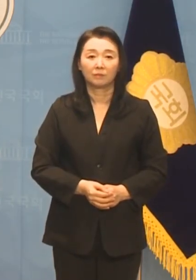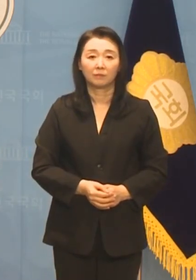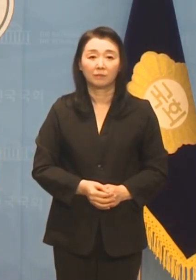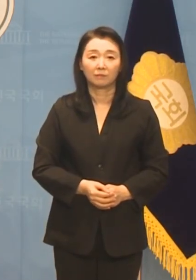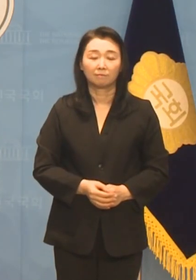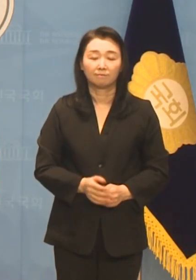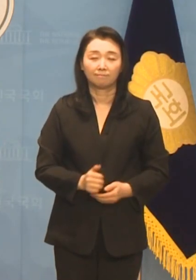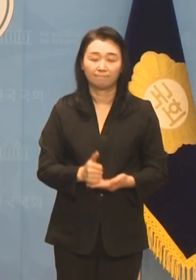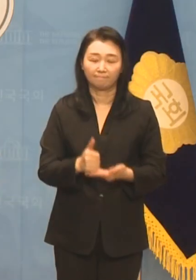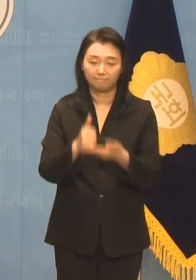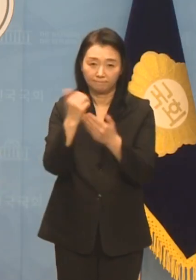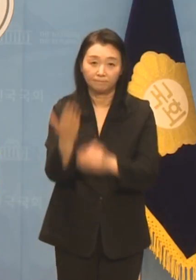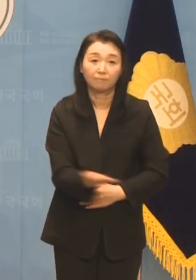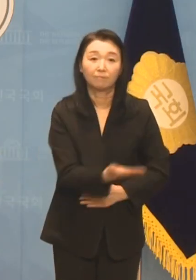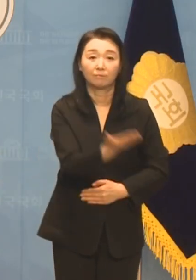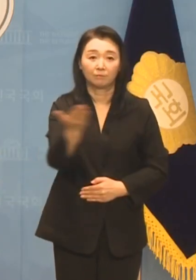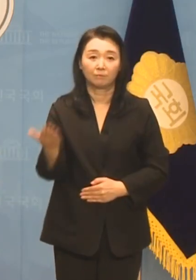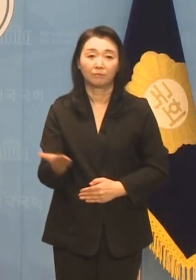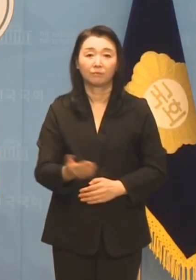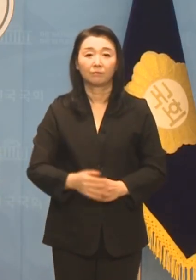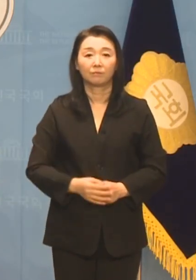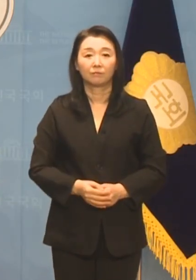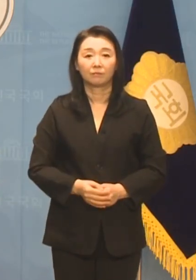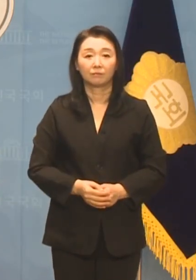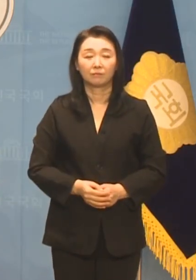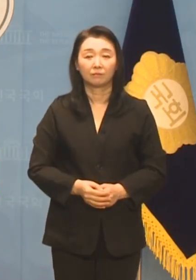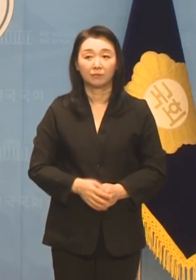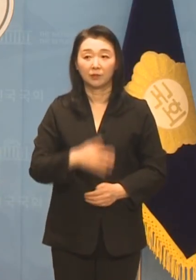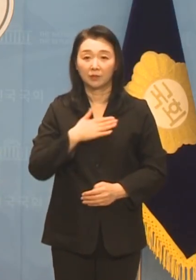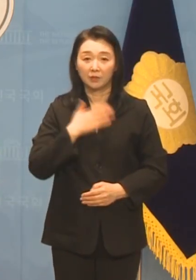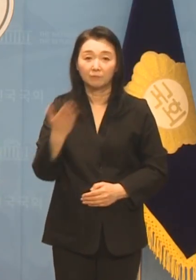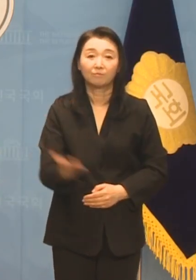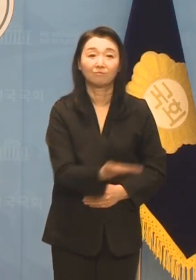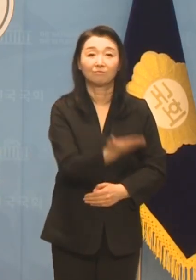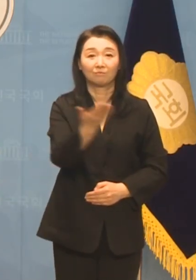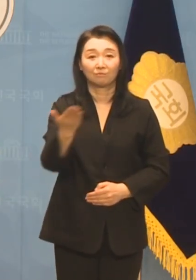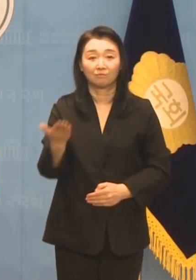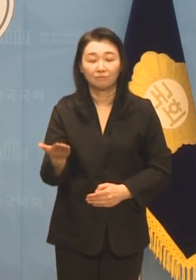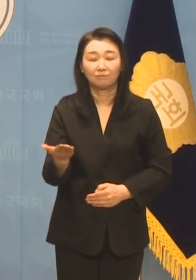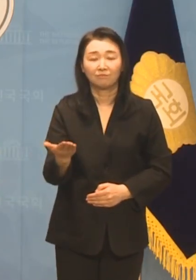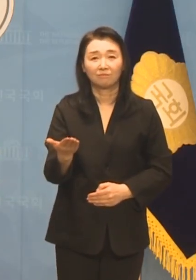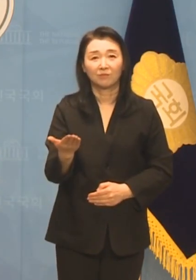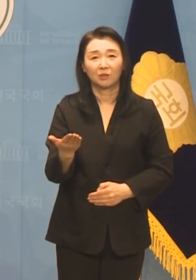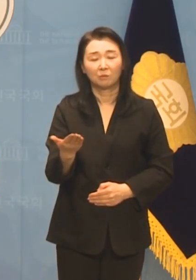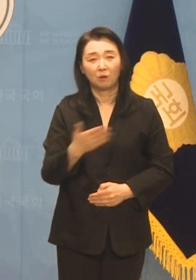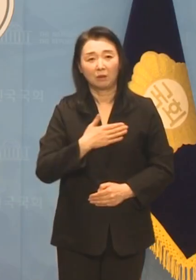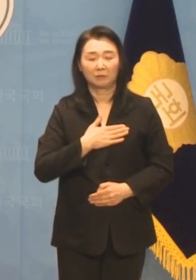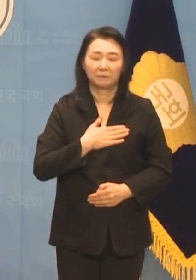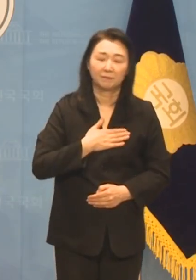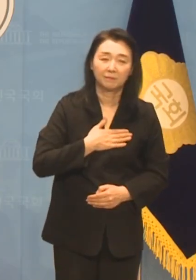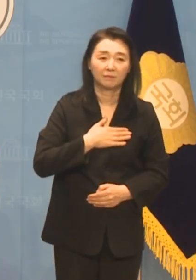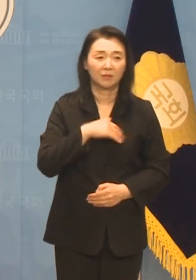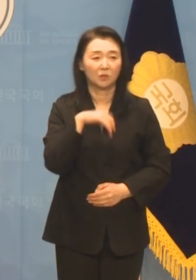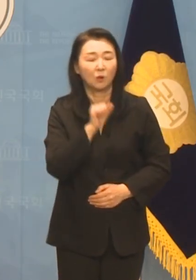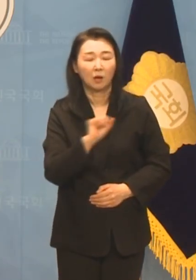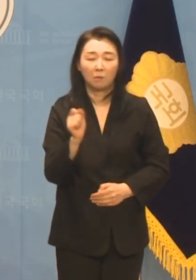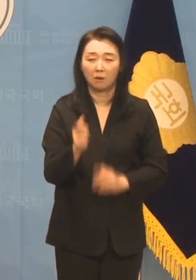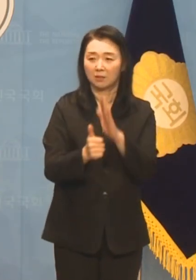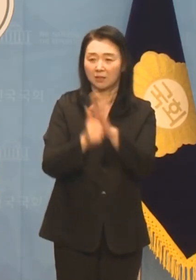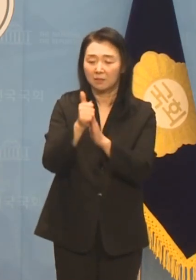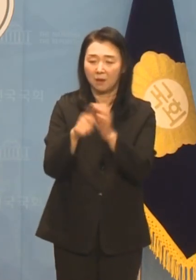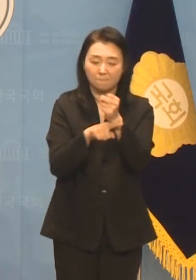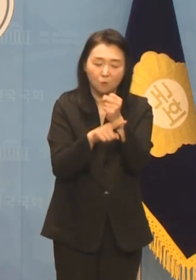존경하는 국민 여러분, 저는 여러분께 낭만이나 희망 고문을 말씀드리는